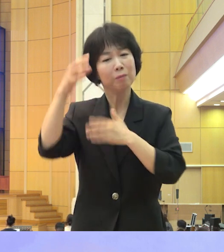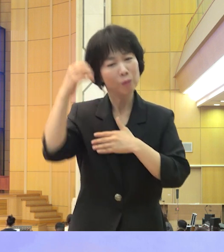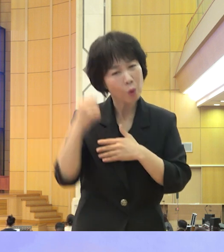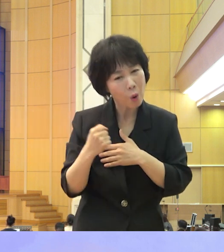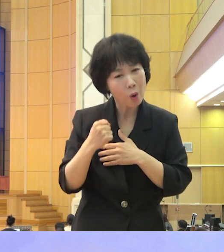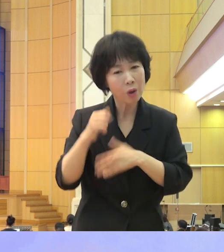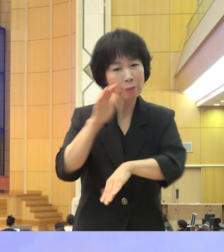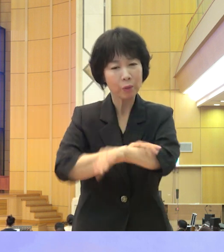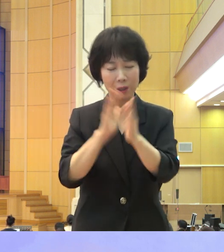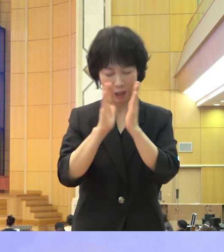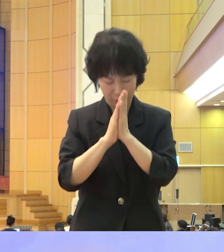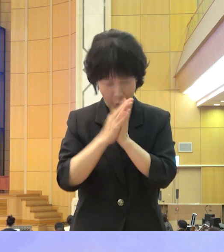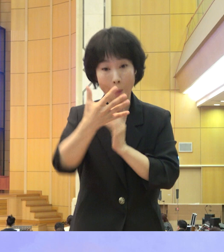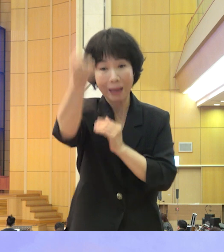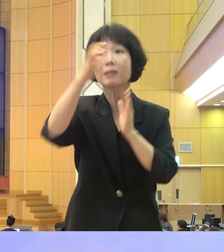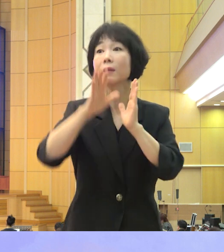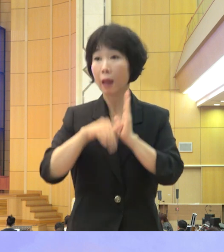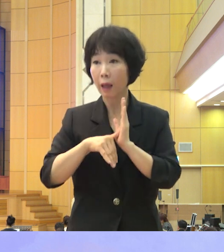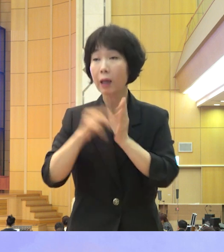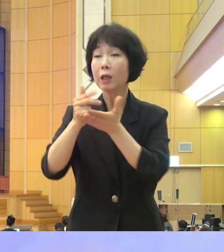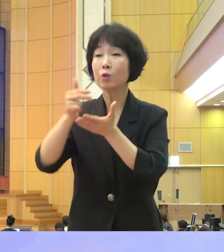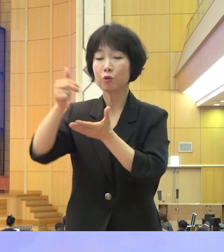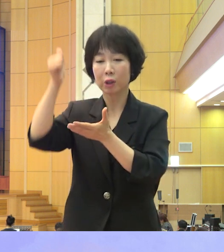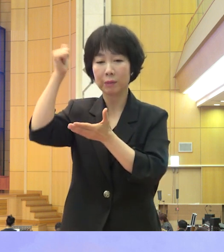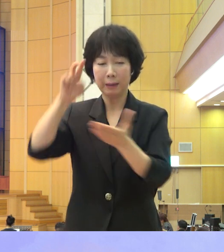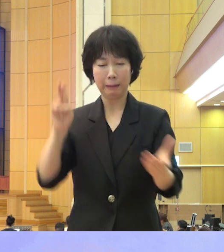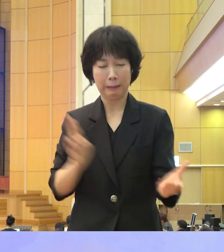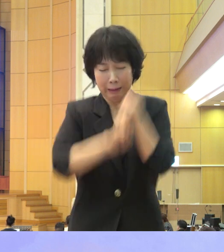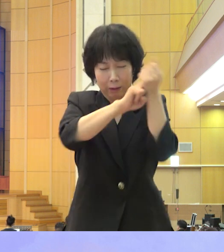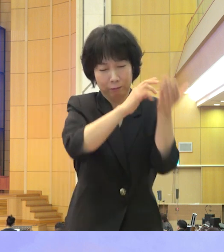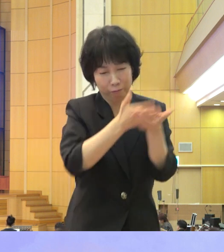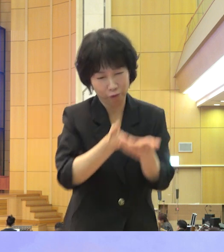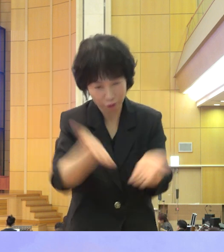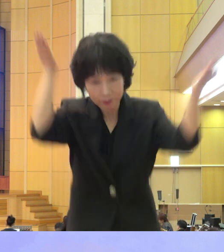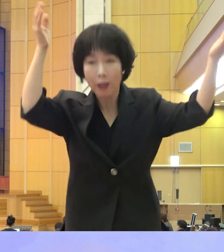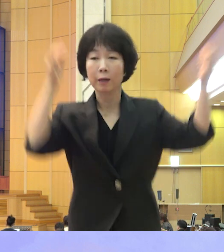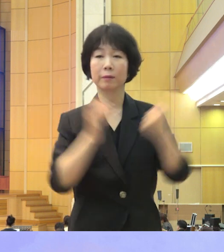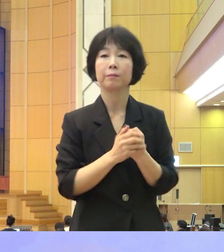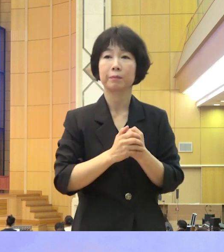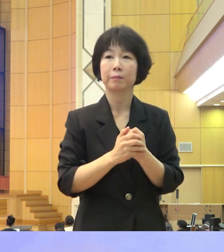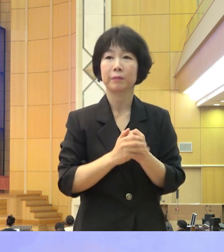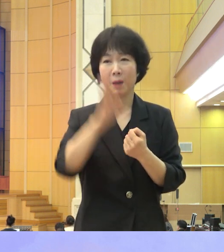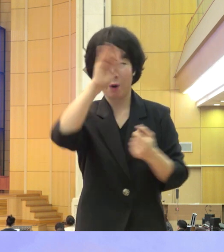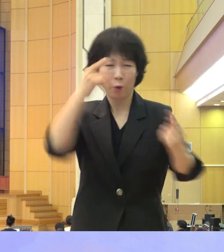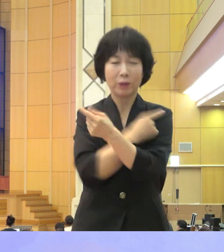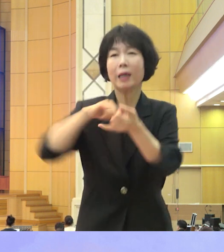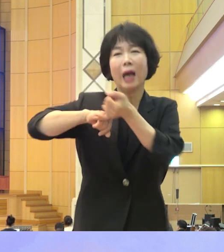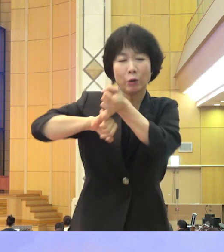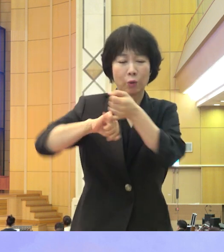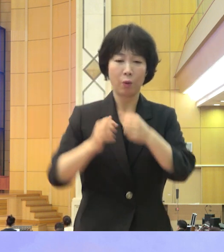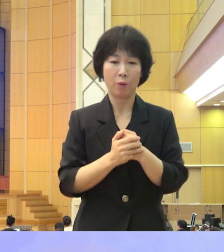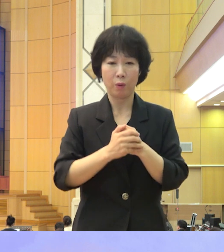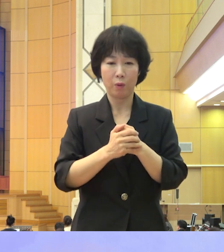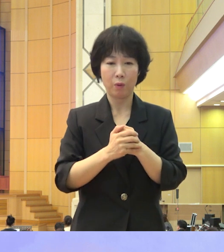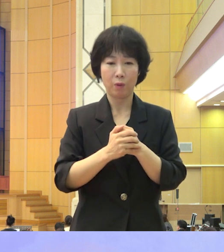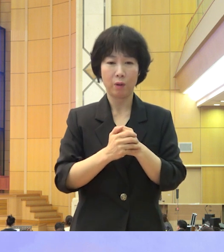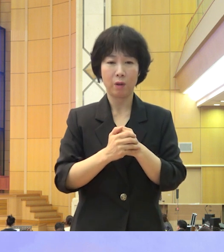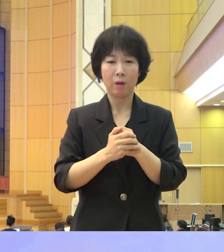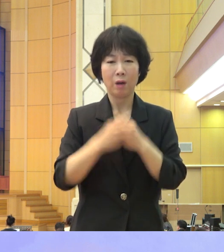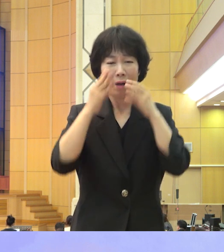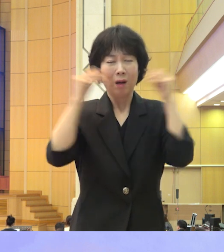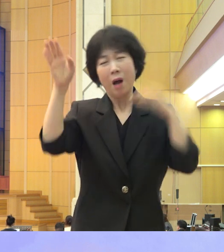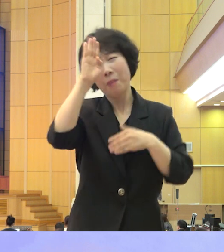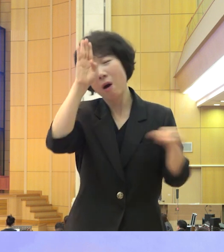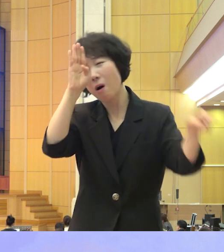믿음으로 손을 얹고 기도할 때 주님께서 기적을 베푸신다고 했습니다. 치료하신다고 약속했습니다.